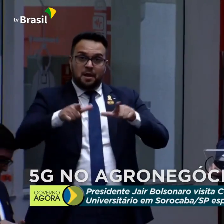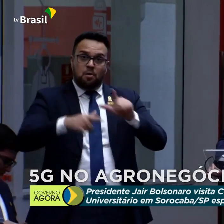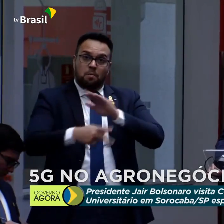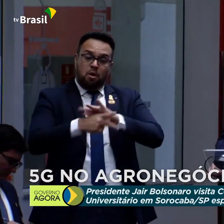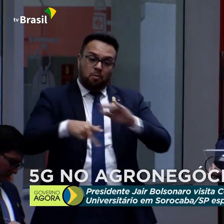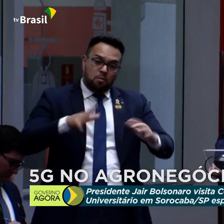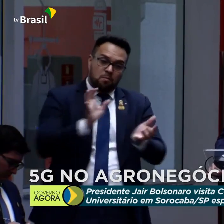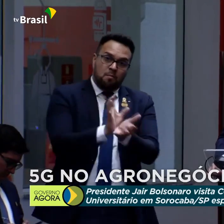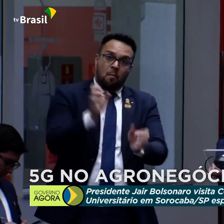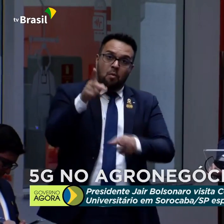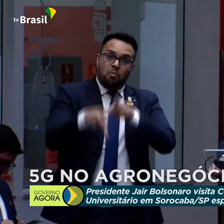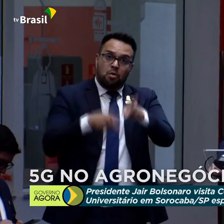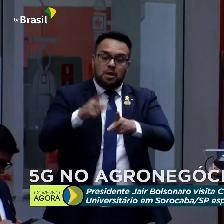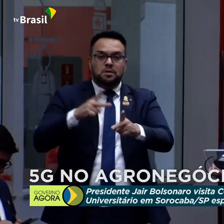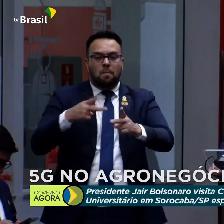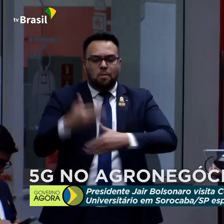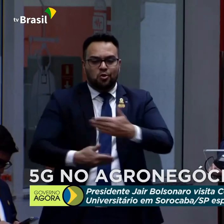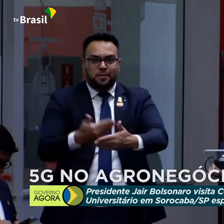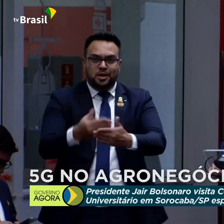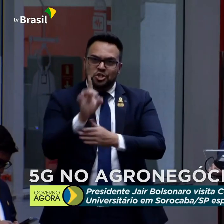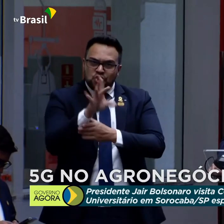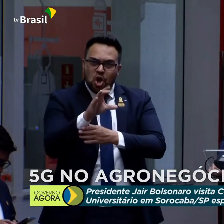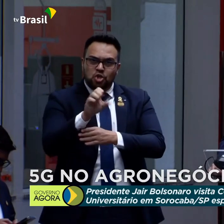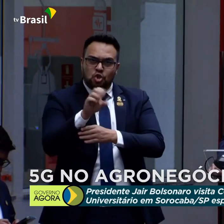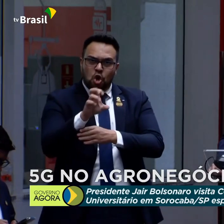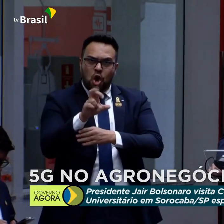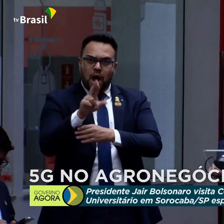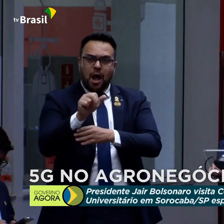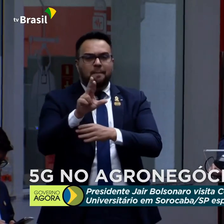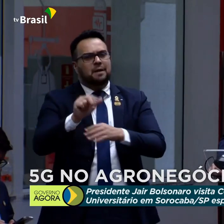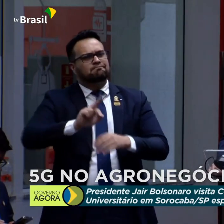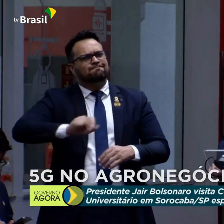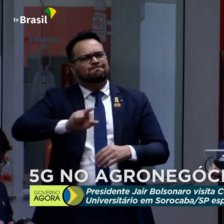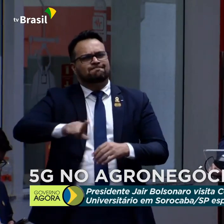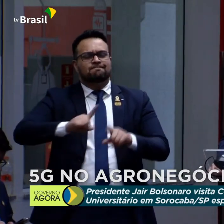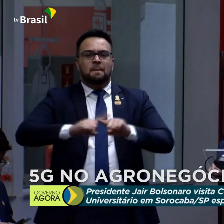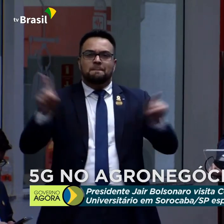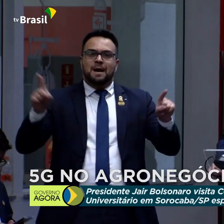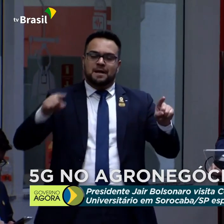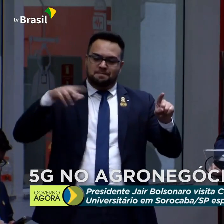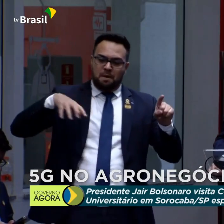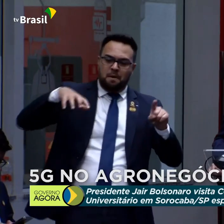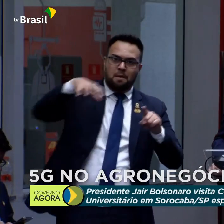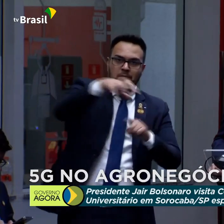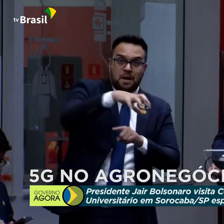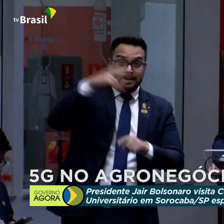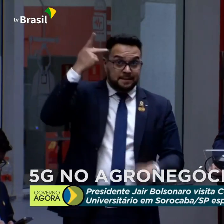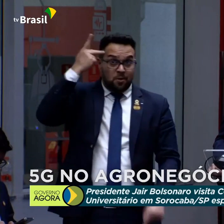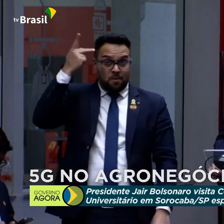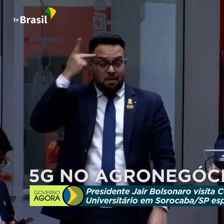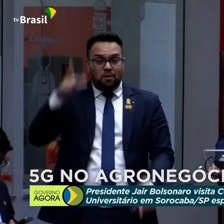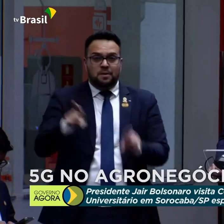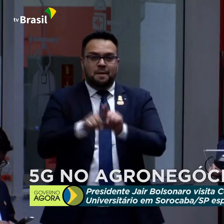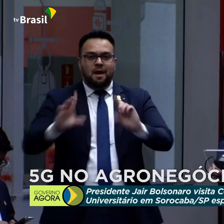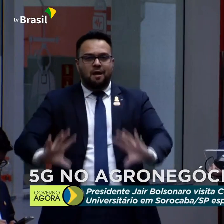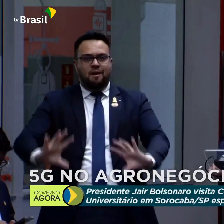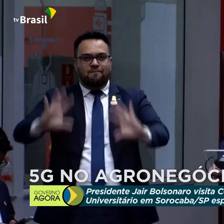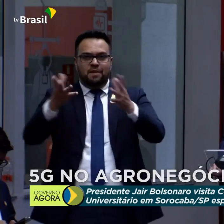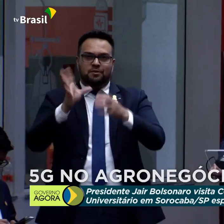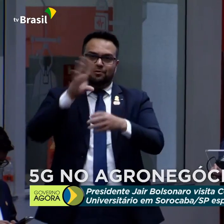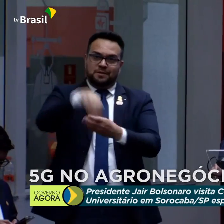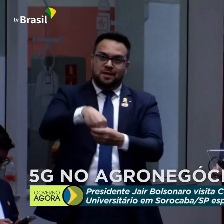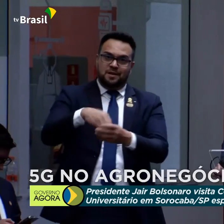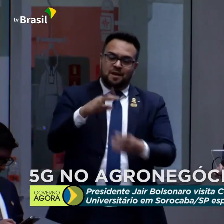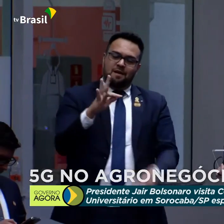população, prosperidade não só para Sorocaba, mas para toda a região metropolitana. E esse evento aqui, na Facens,